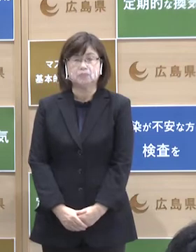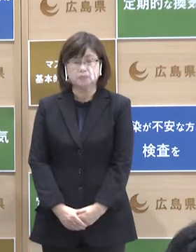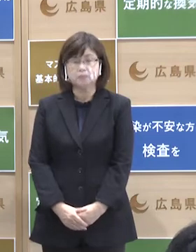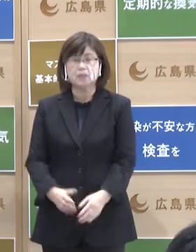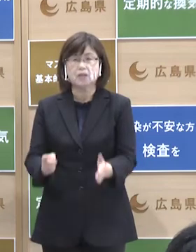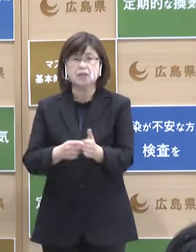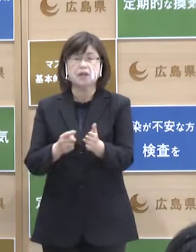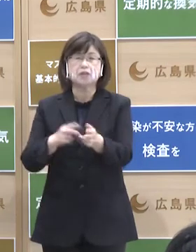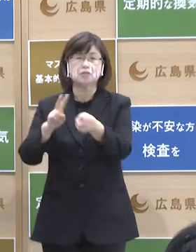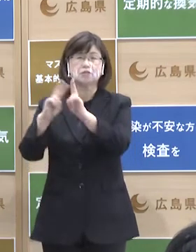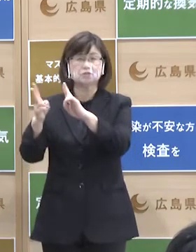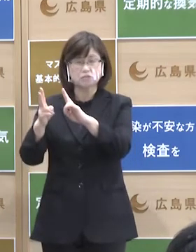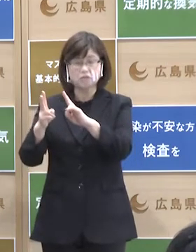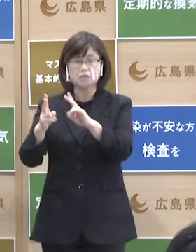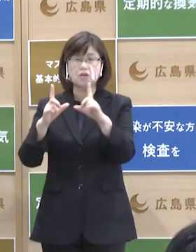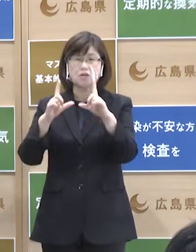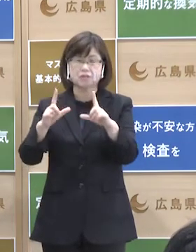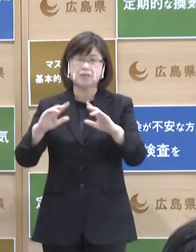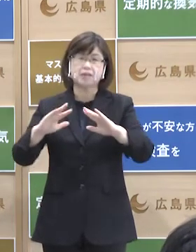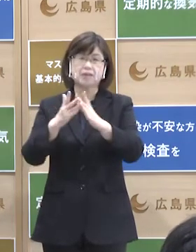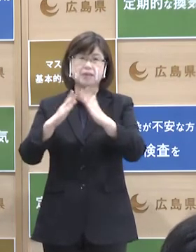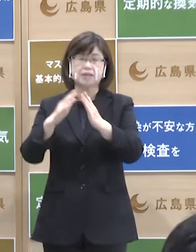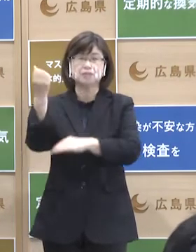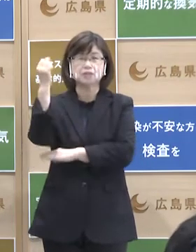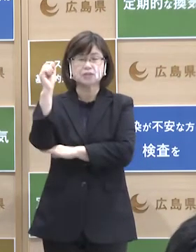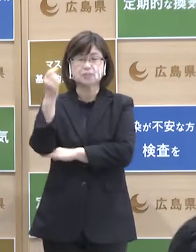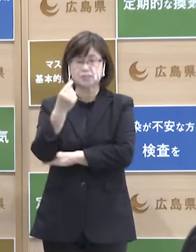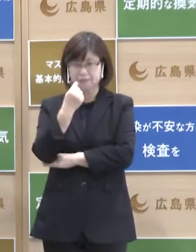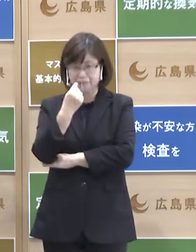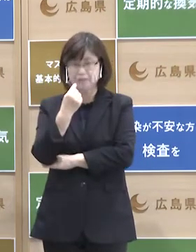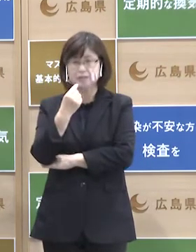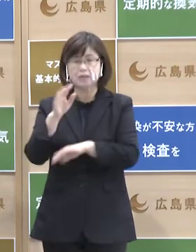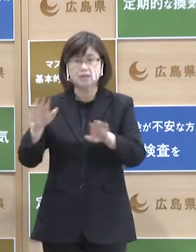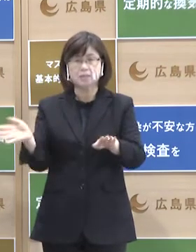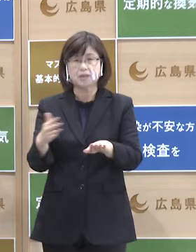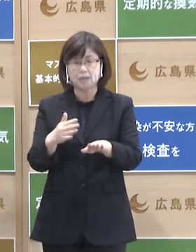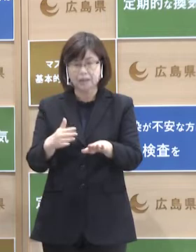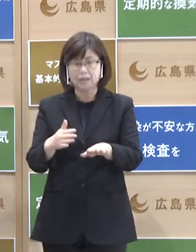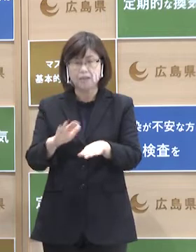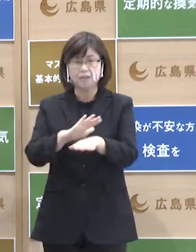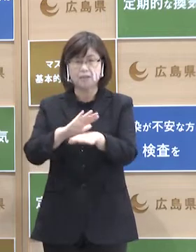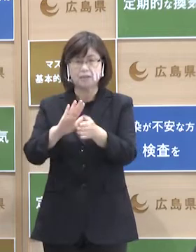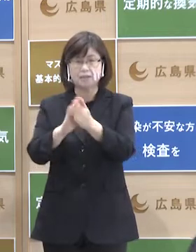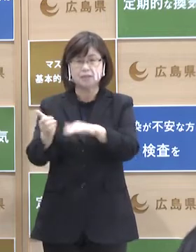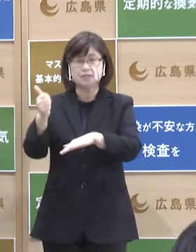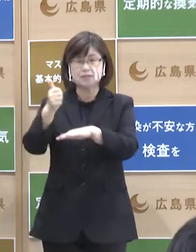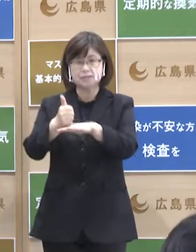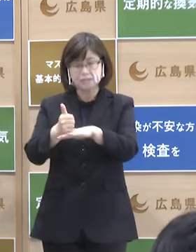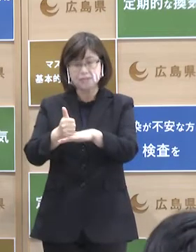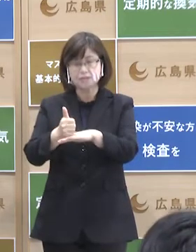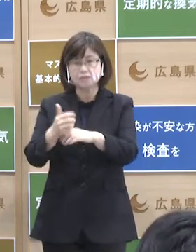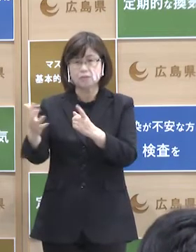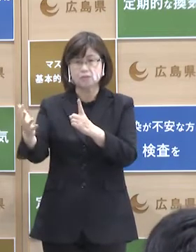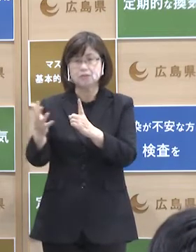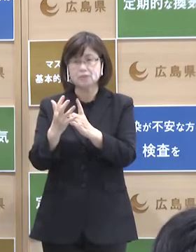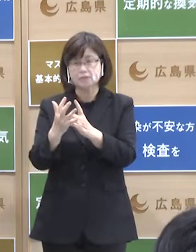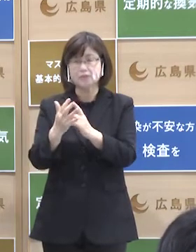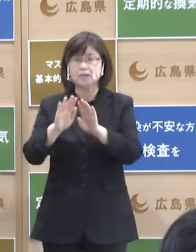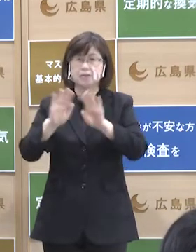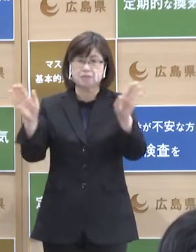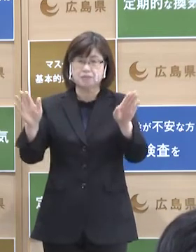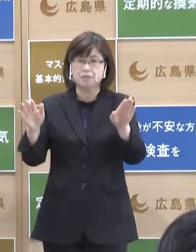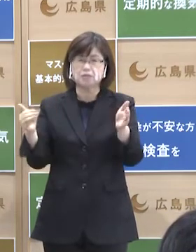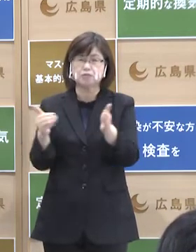幹事社の日刊建設新聞です。これから知事定例会見を始めます。終了時刻は11時を予定しています